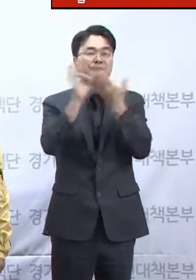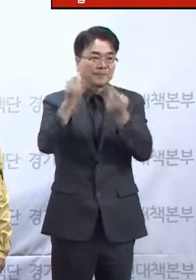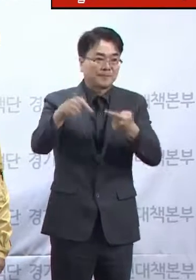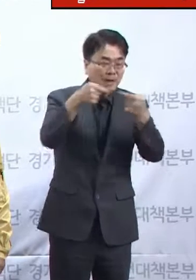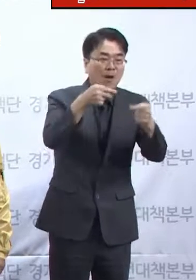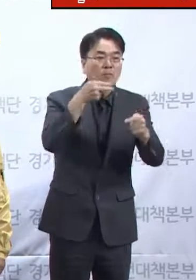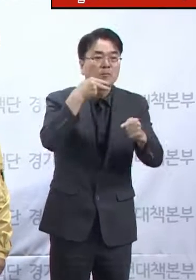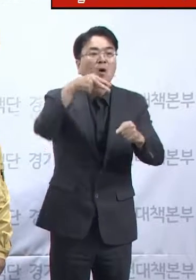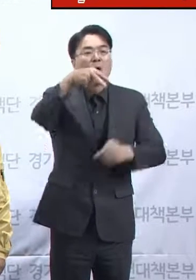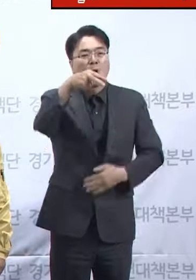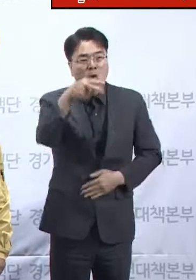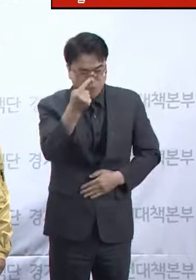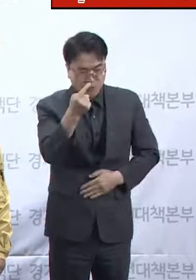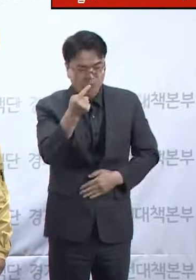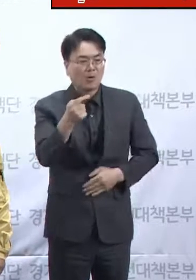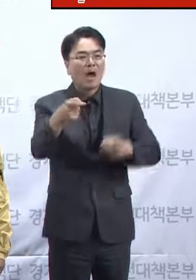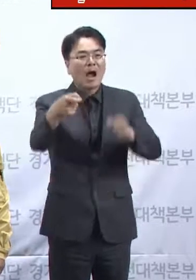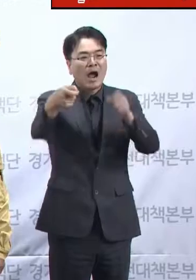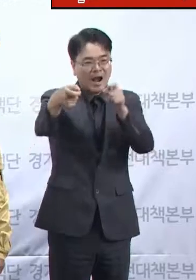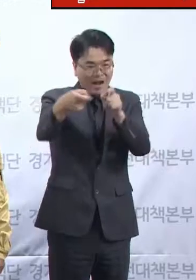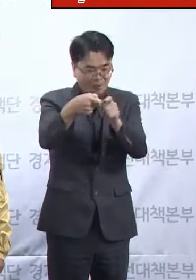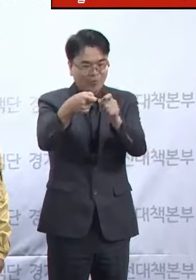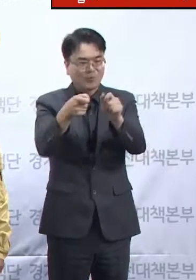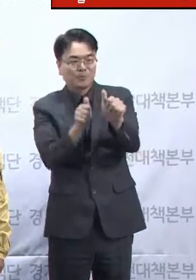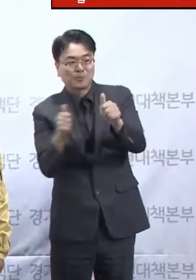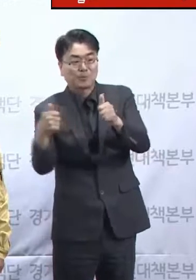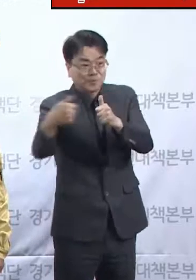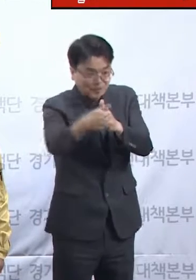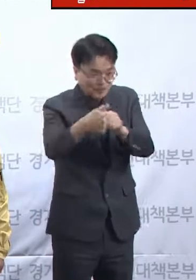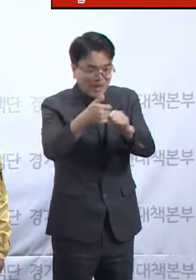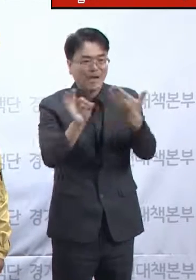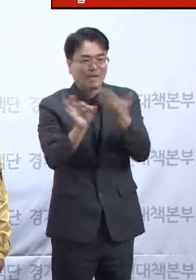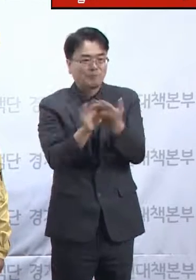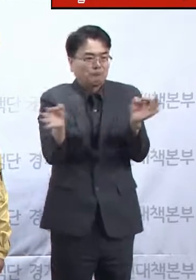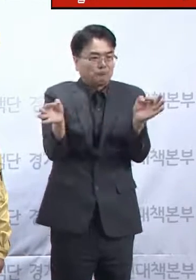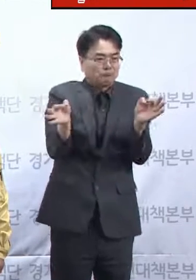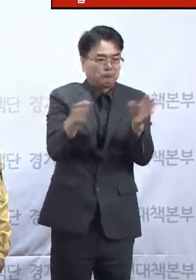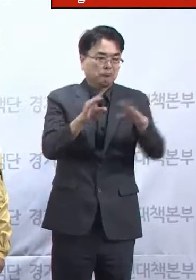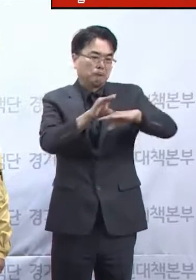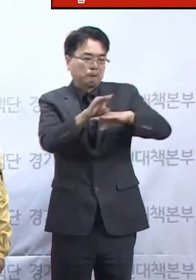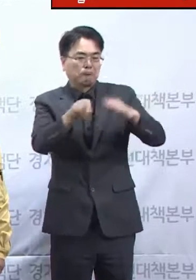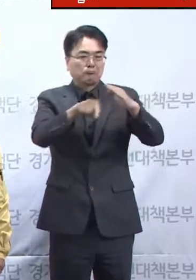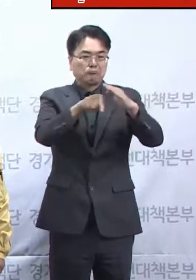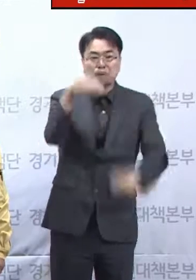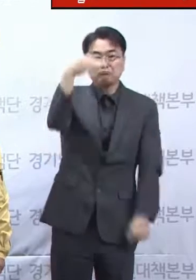해당 지역을 방문을 했거나 지나쳤거나 잠시 차나